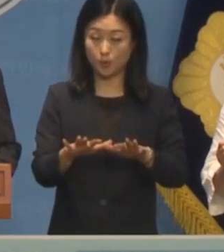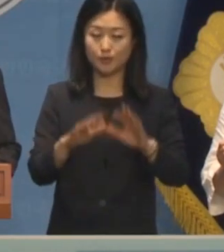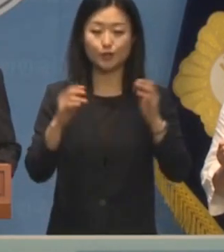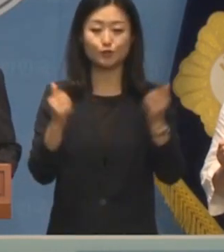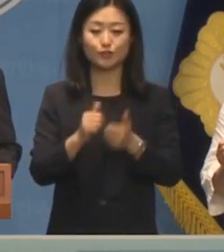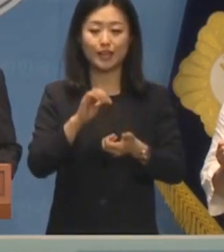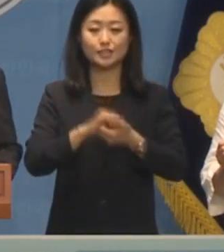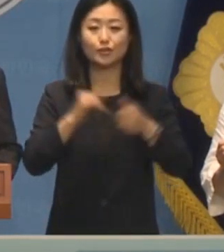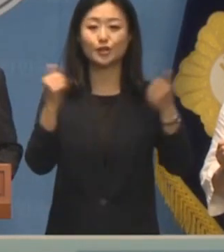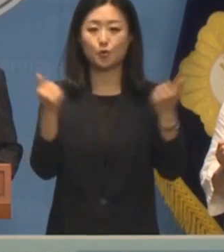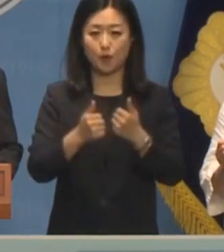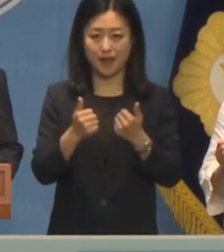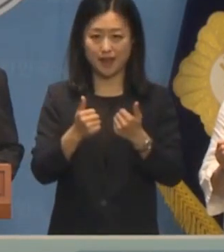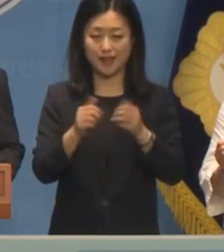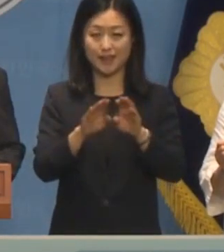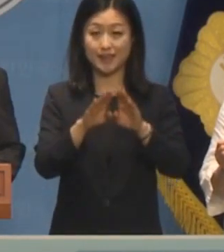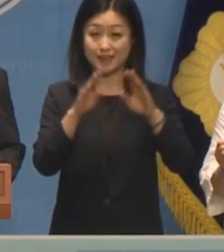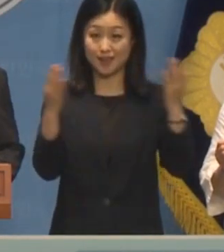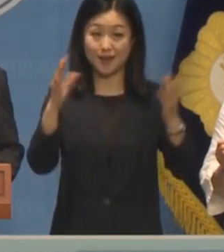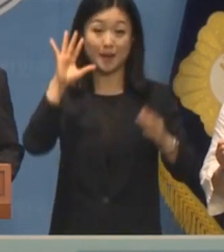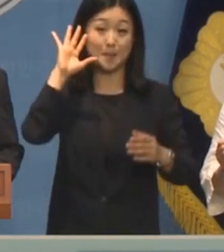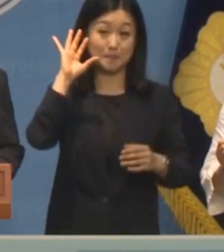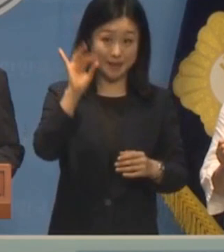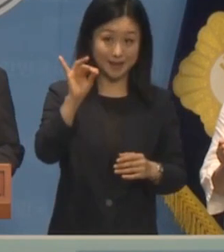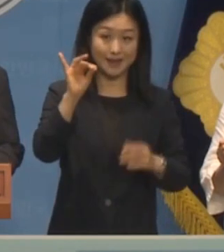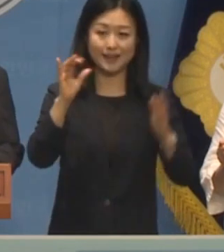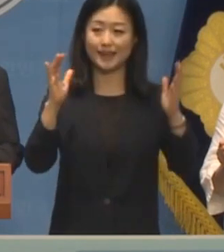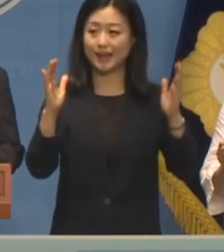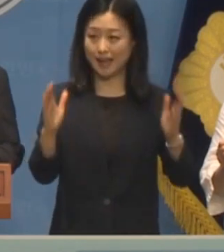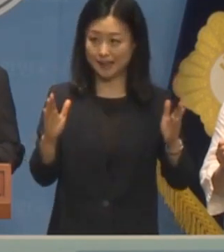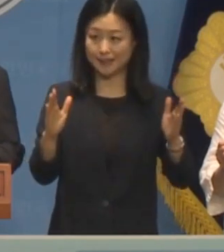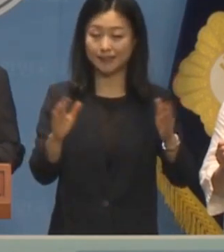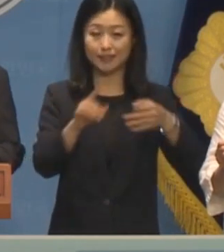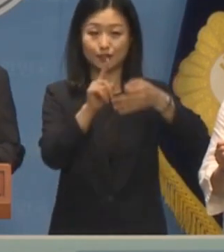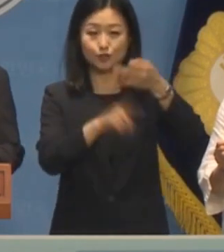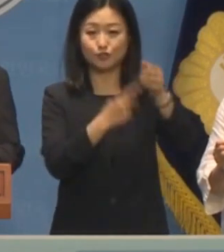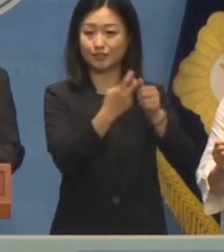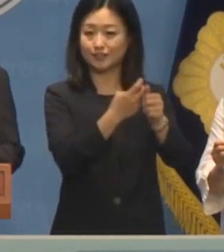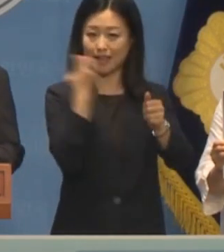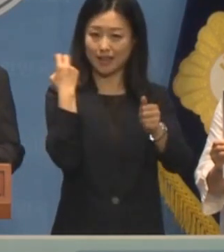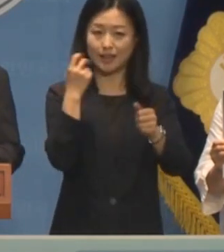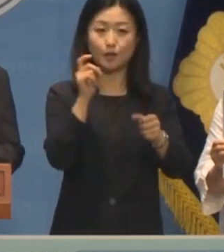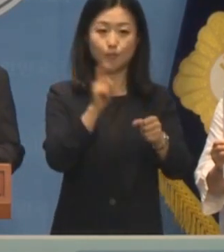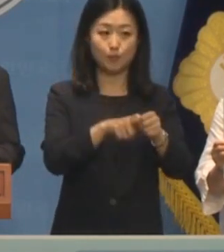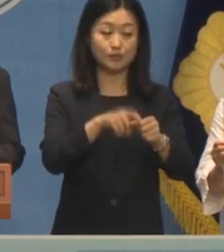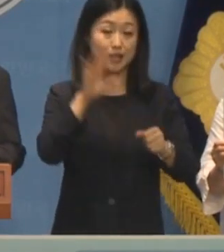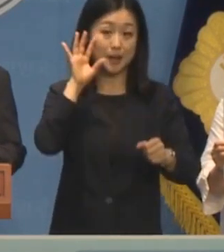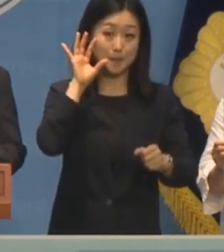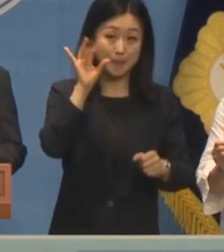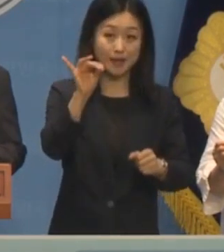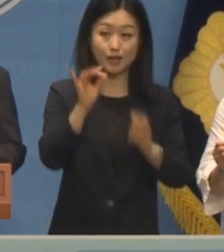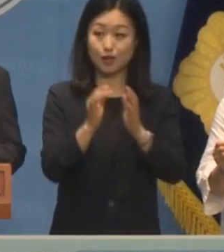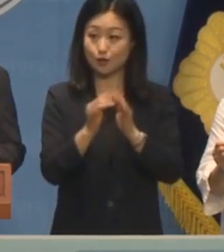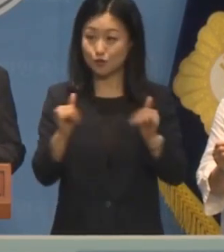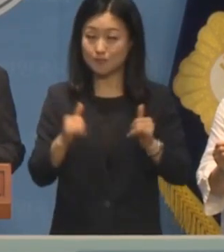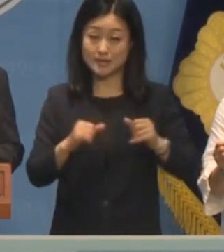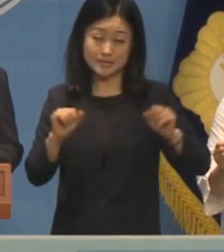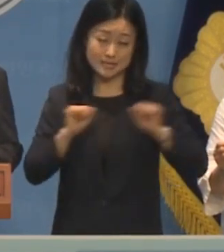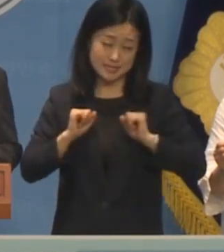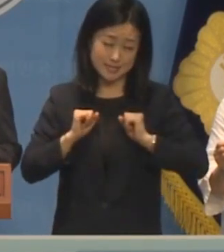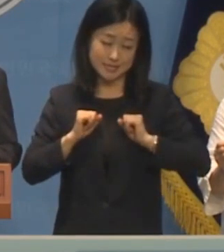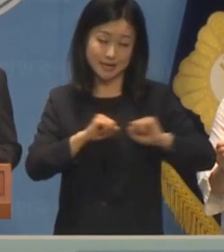국회 정기회의 회기 100일 동안에 윤석열 탄핵을 위한 100일 범국민 총력